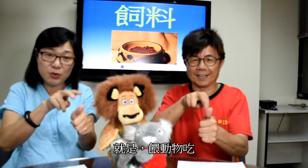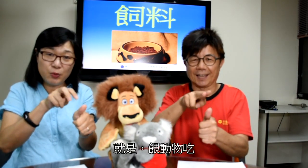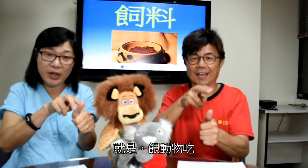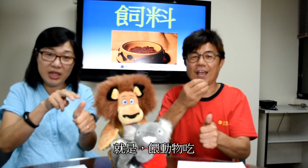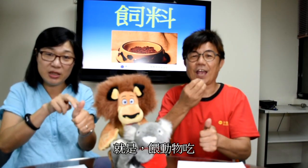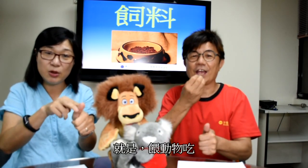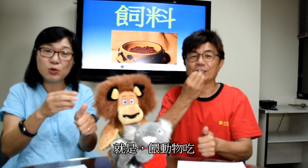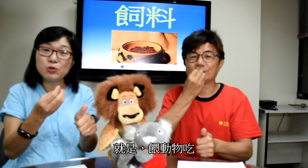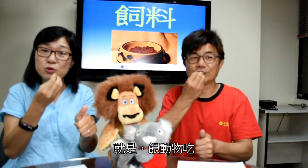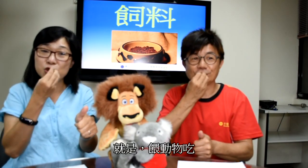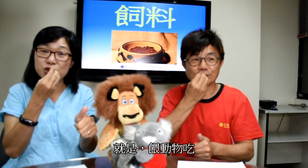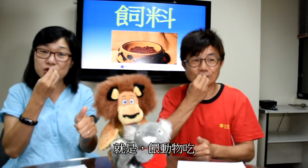喂动物吃，